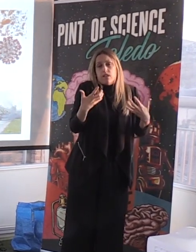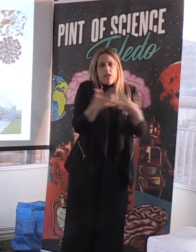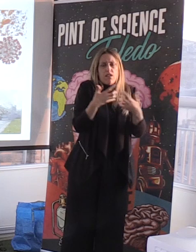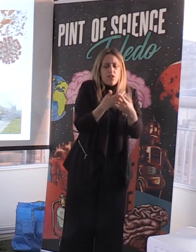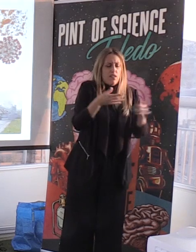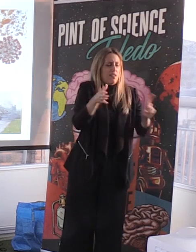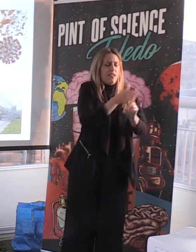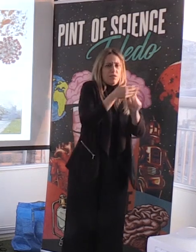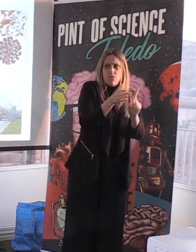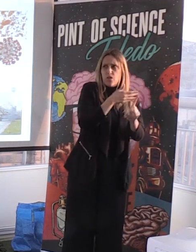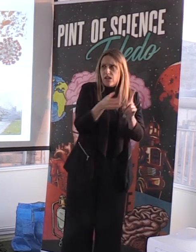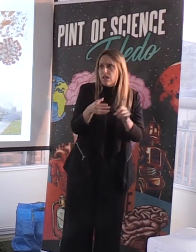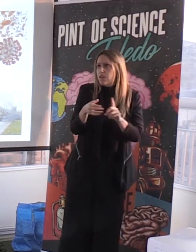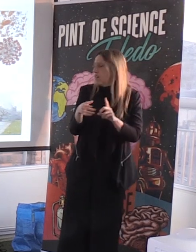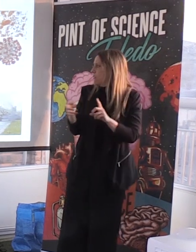violencia